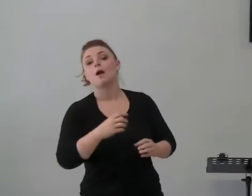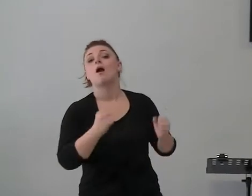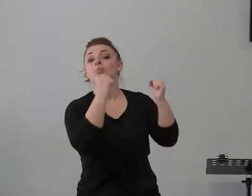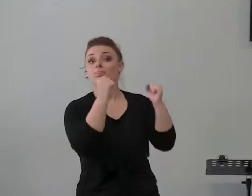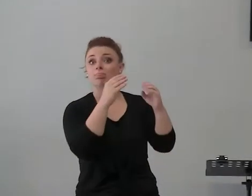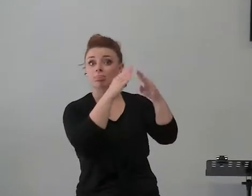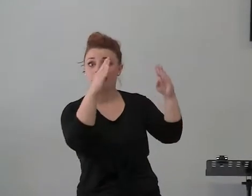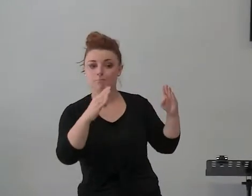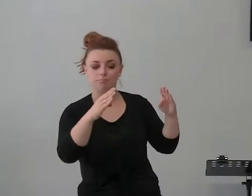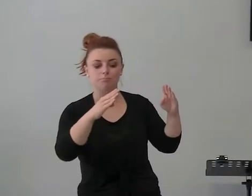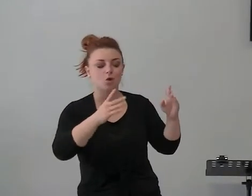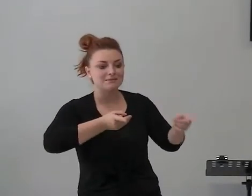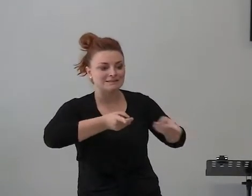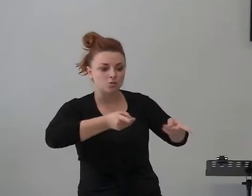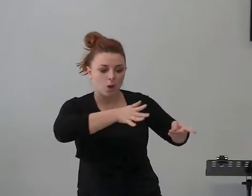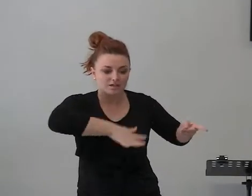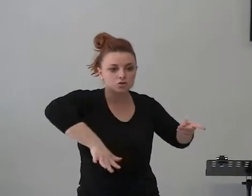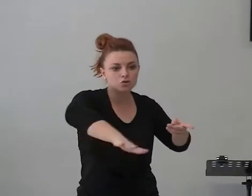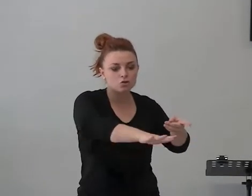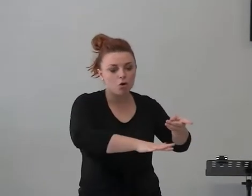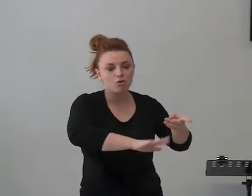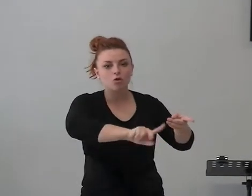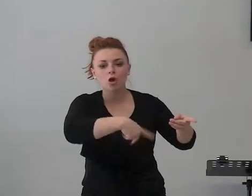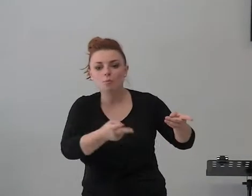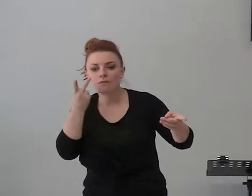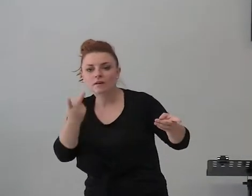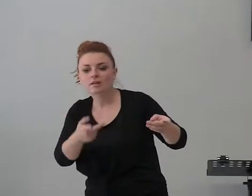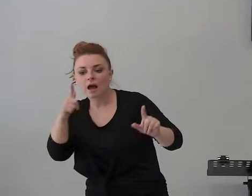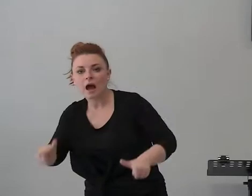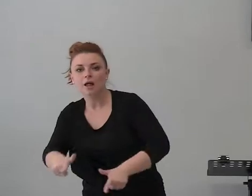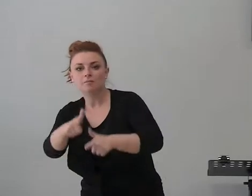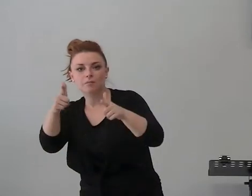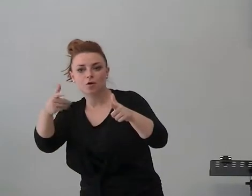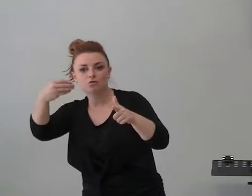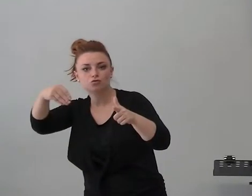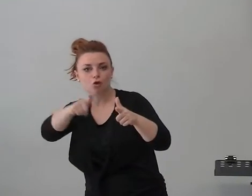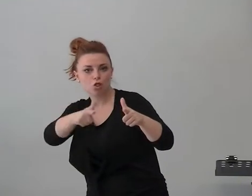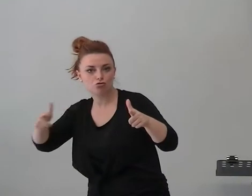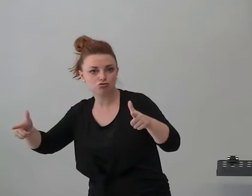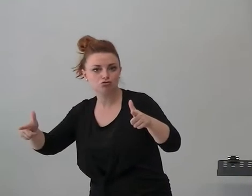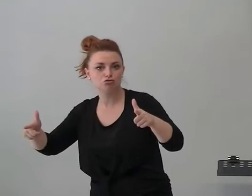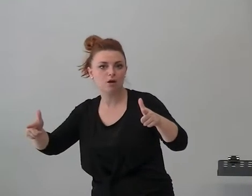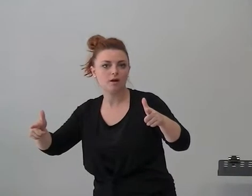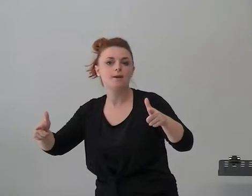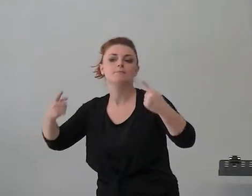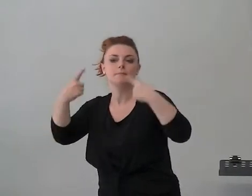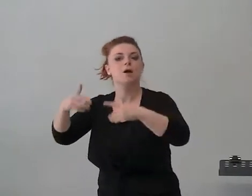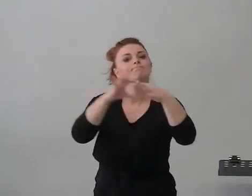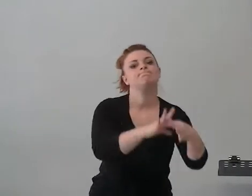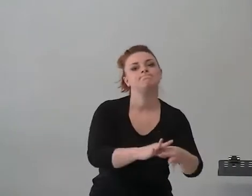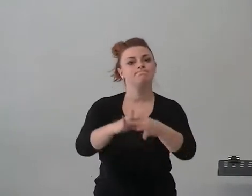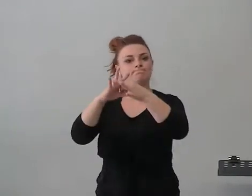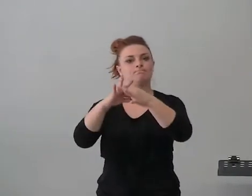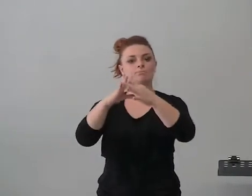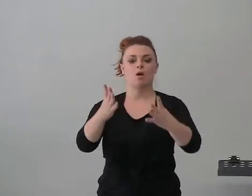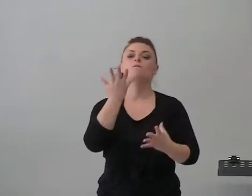Poi vede un albero senza frutto e dice, ah, ma questo lo posso utilizzare come esempio. Era